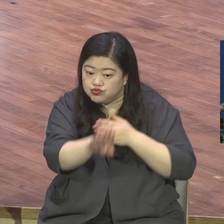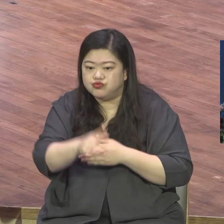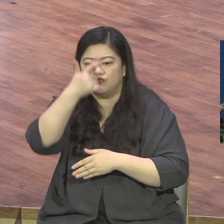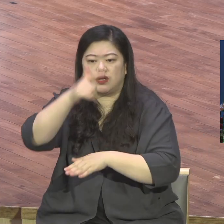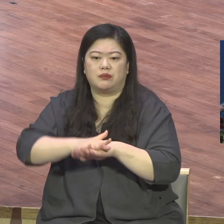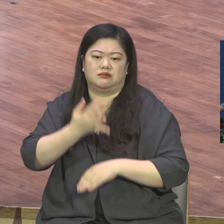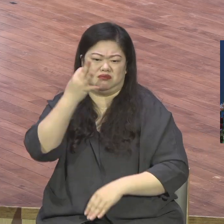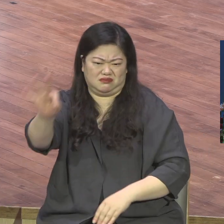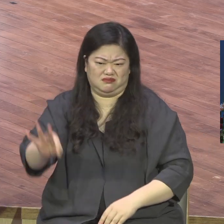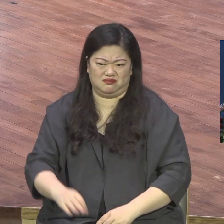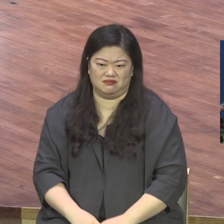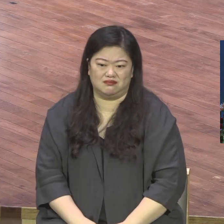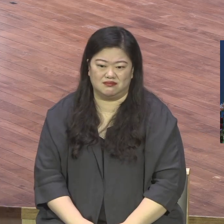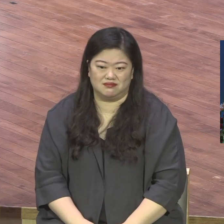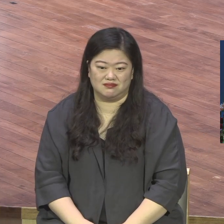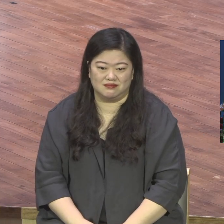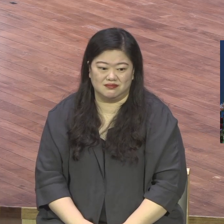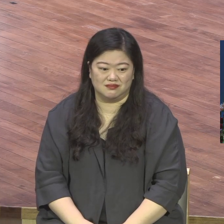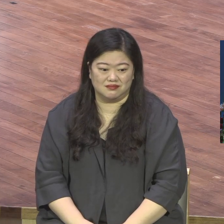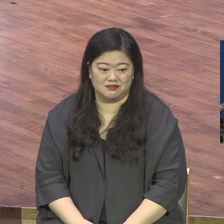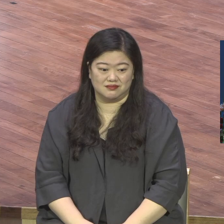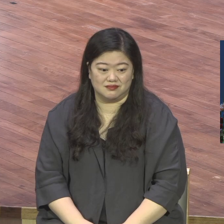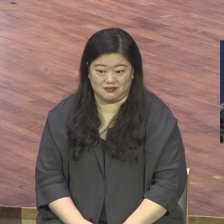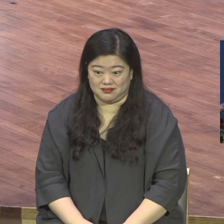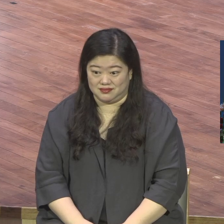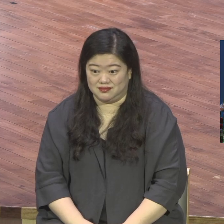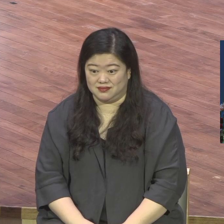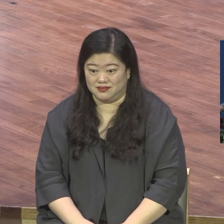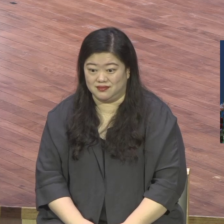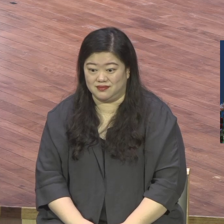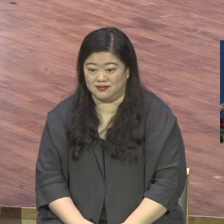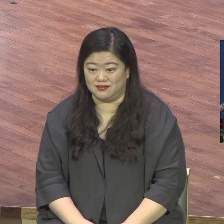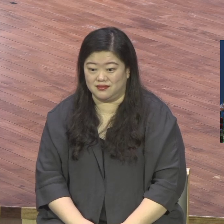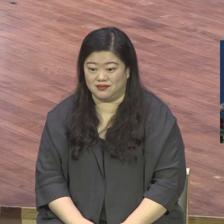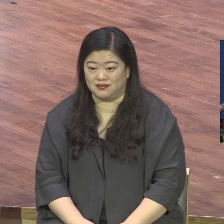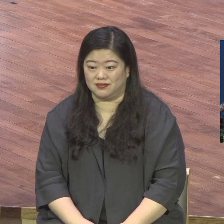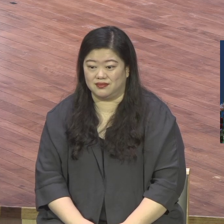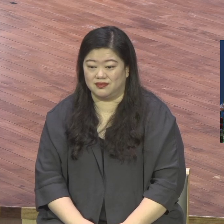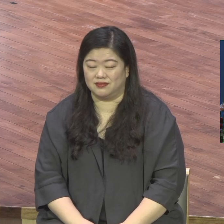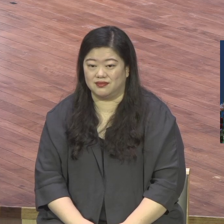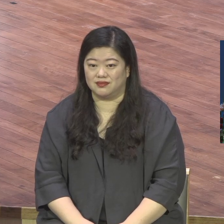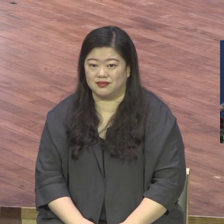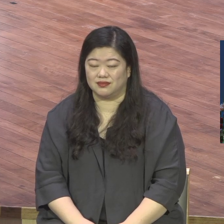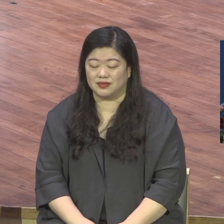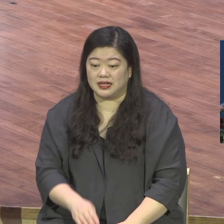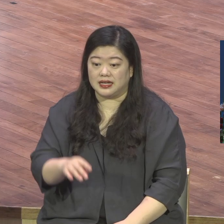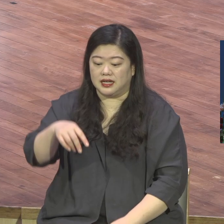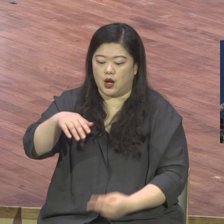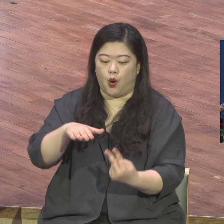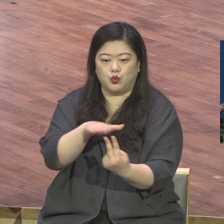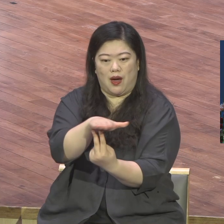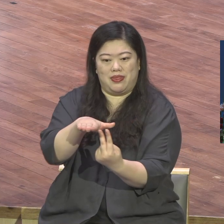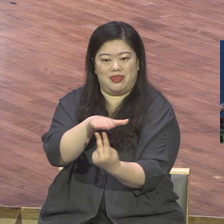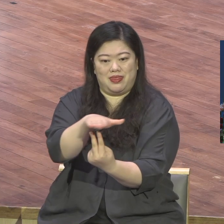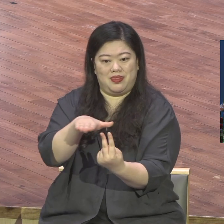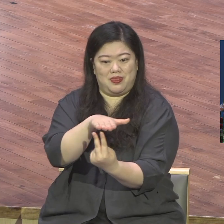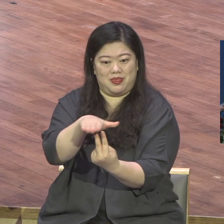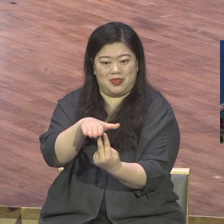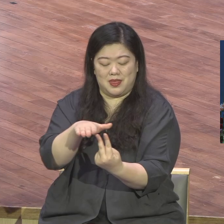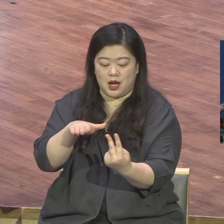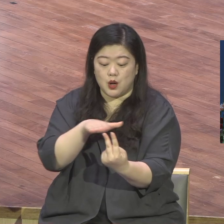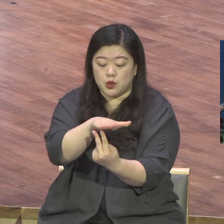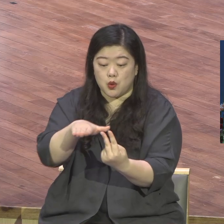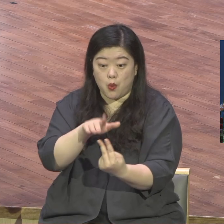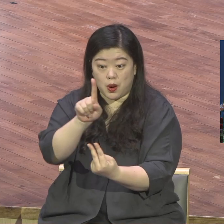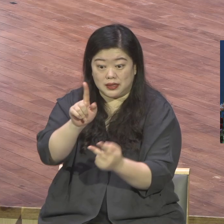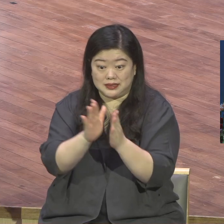하나님을 높이고 자랑할 만한 믿는 자의 모습 없어요. 사도 요한은 요한일서 3장